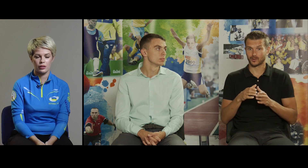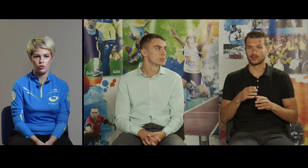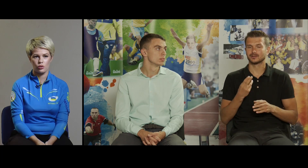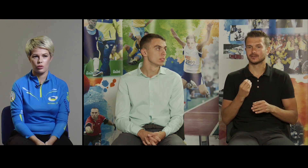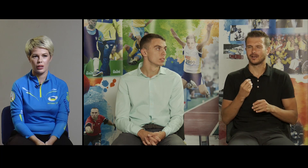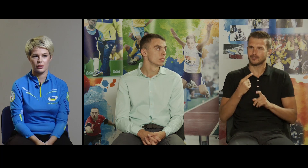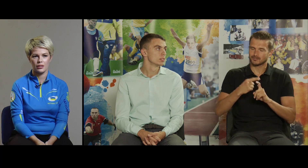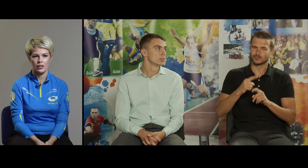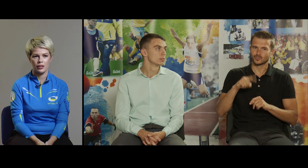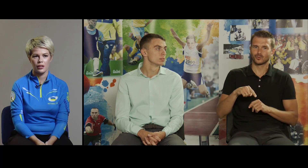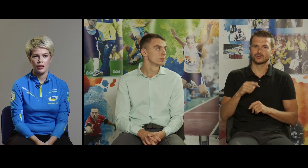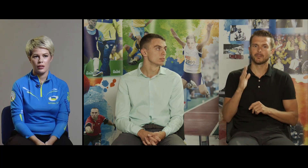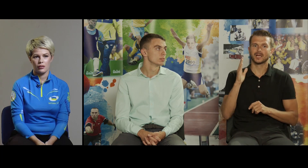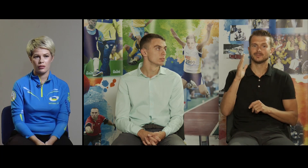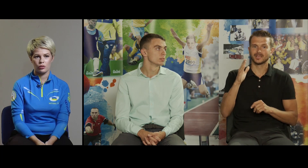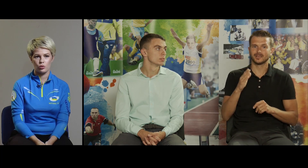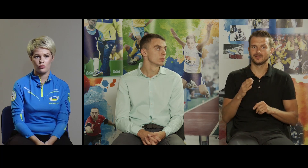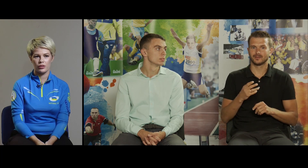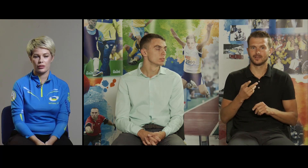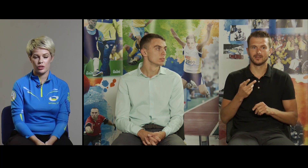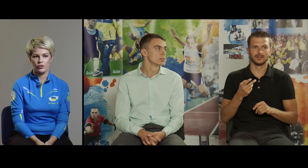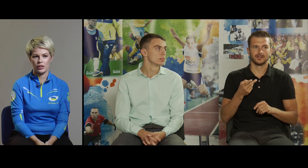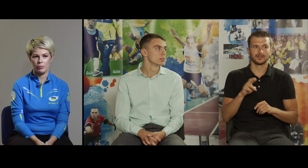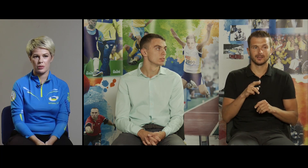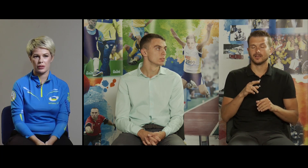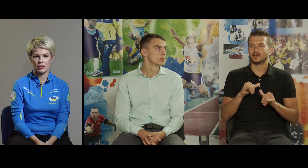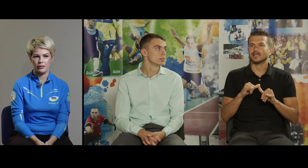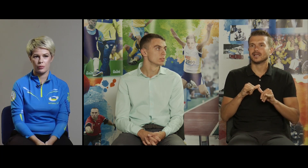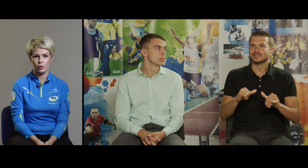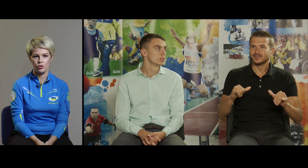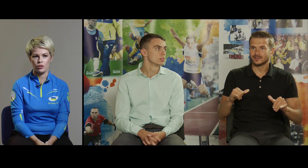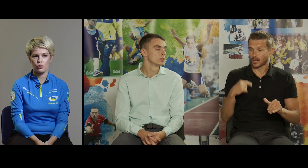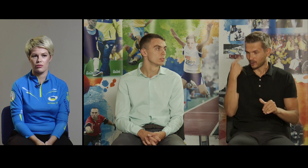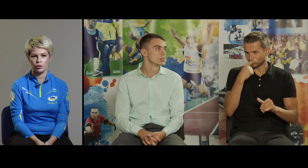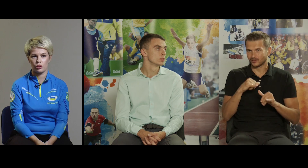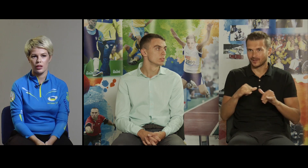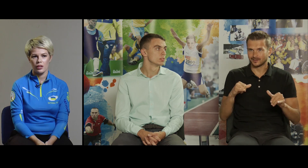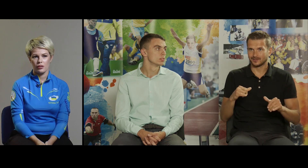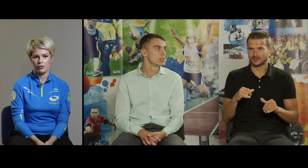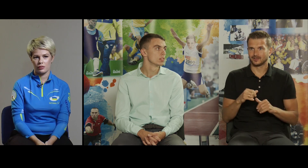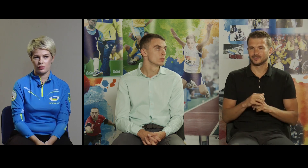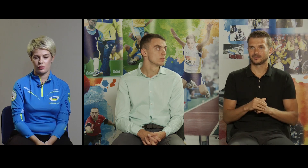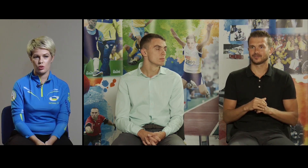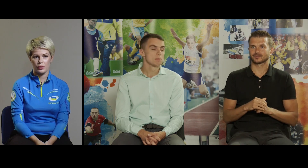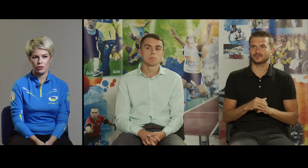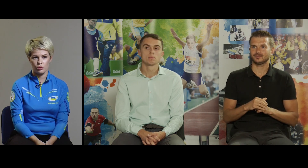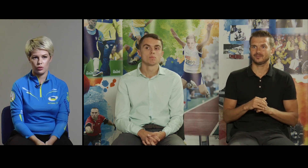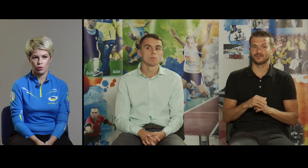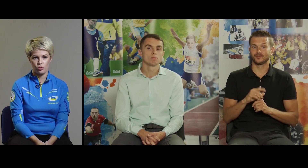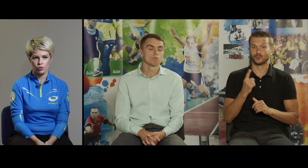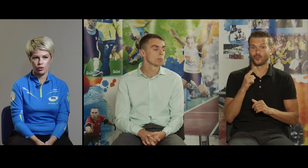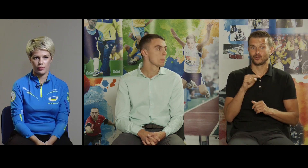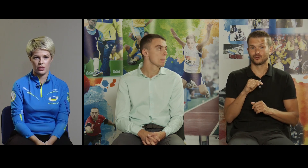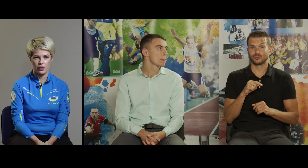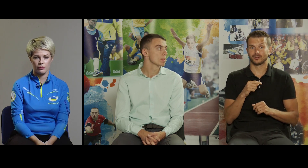особисто і для нашої команди це теж велика перспектива і плюс розвиток, особистий